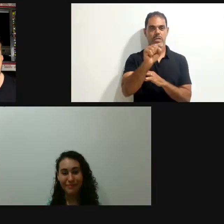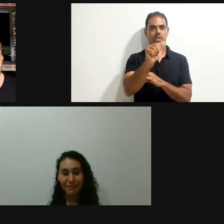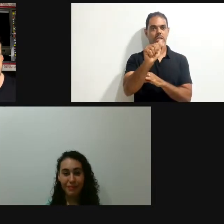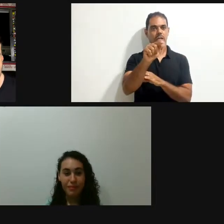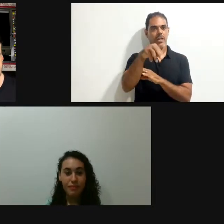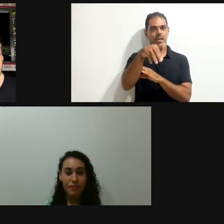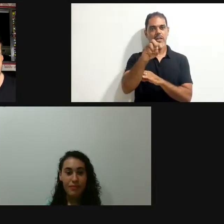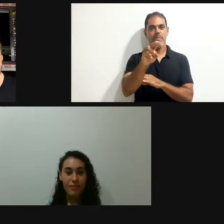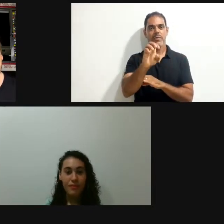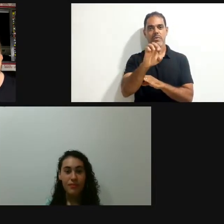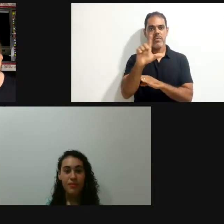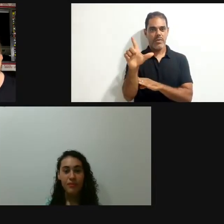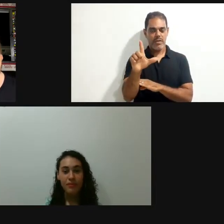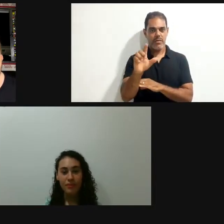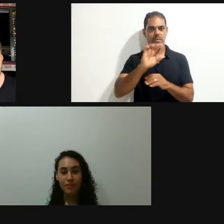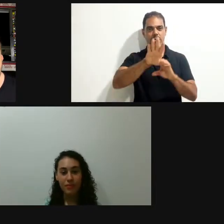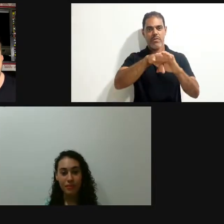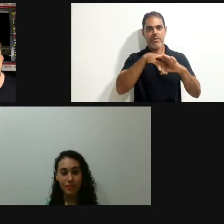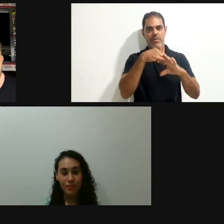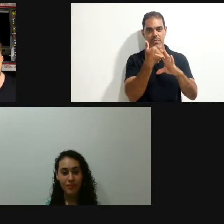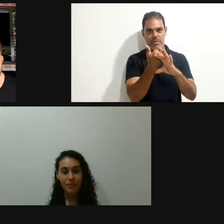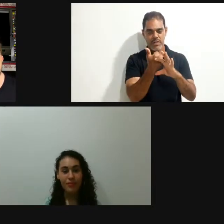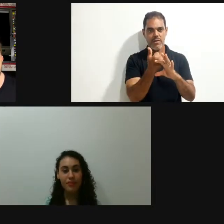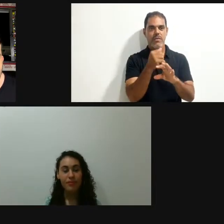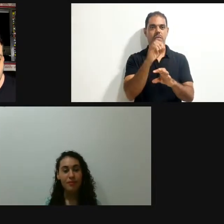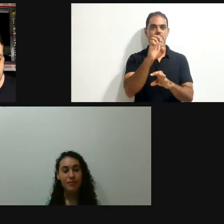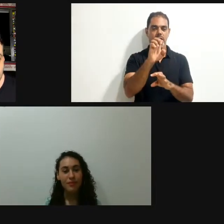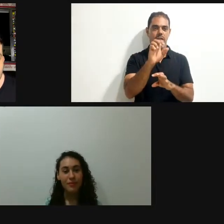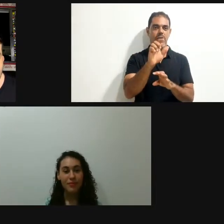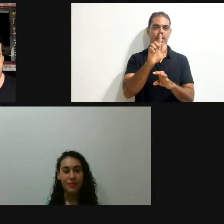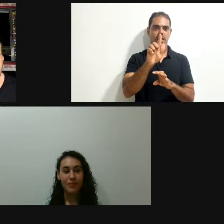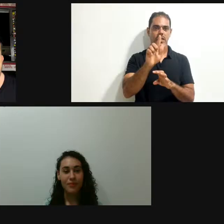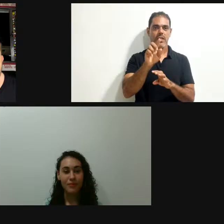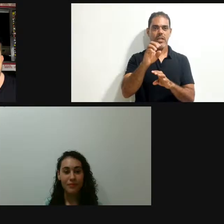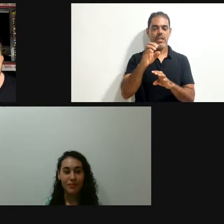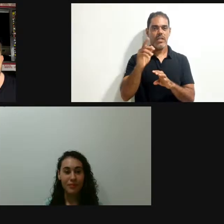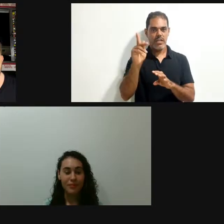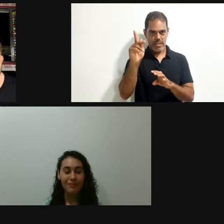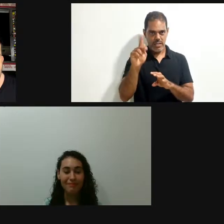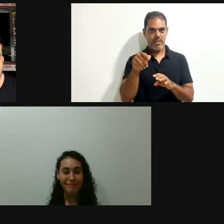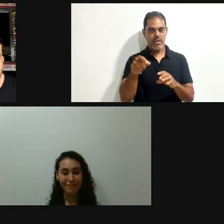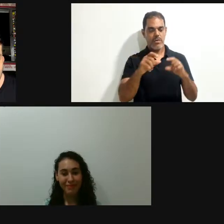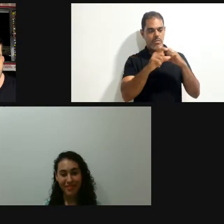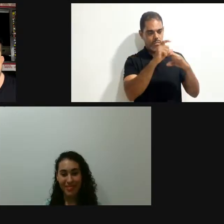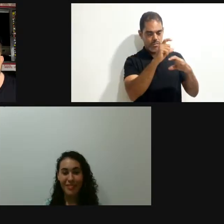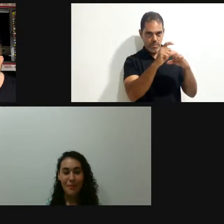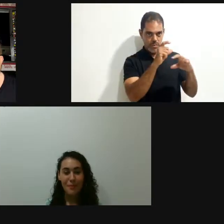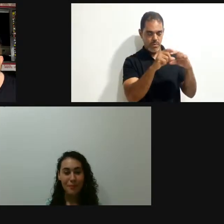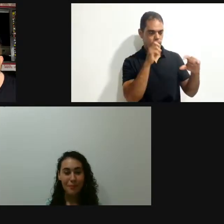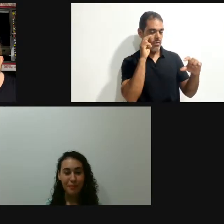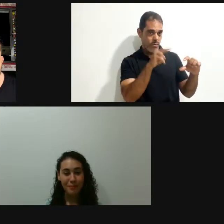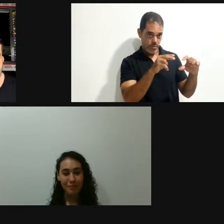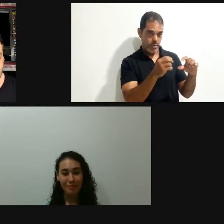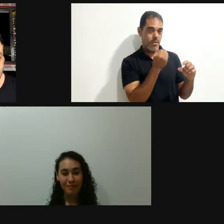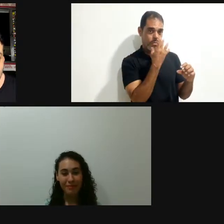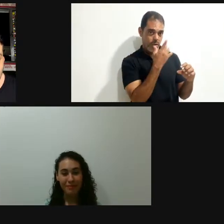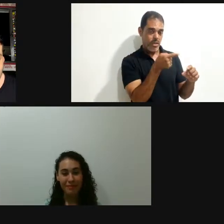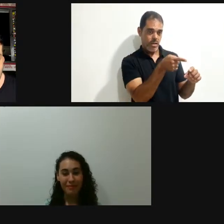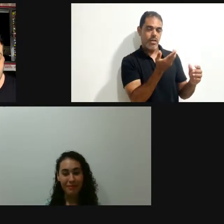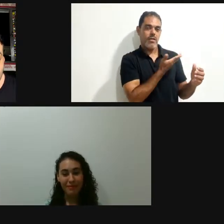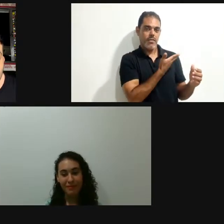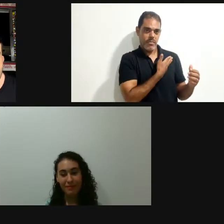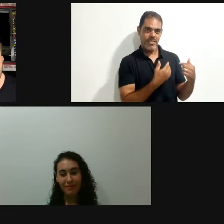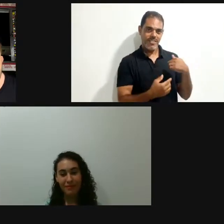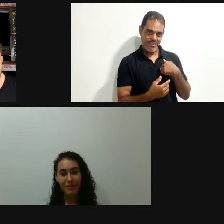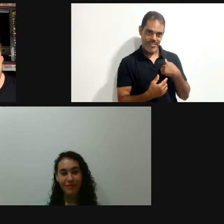Geek Pirituba. Eu assisti a nossa amiga no canal do Carlos, no Quadrinhos do Bem, que também é meu amigo. Canal muito bom,